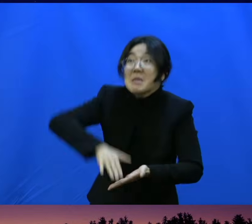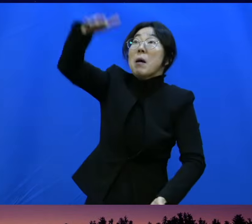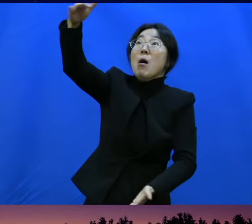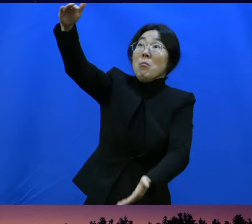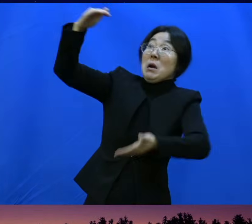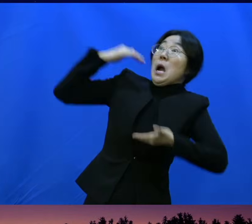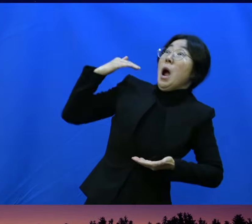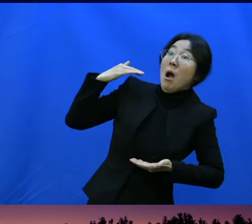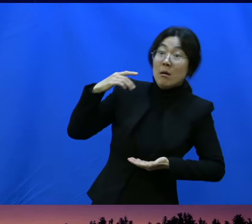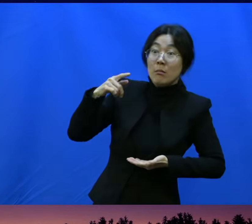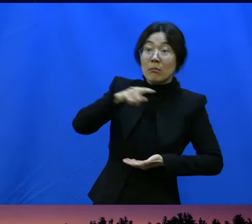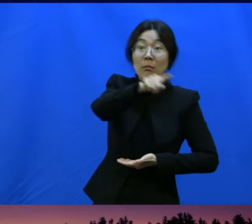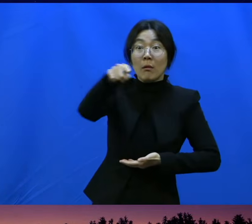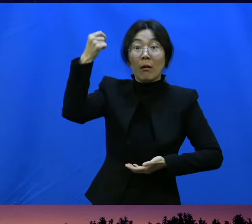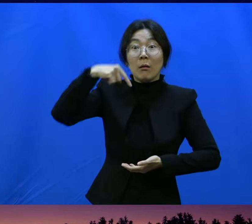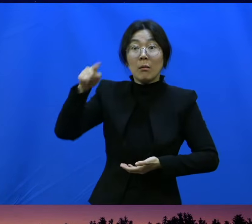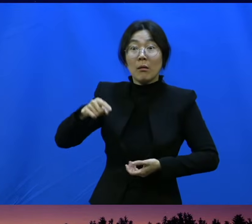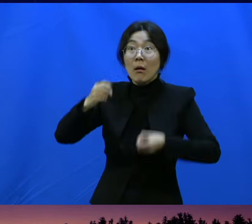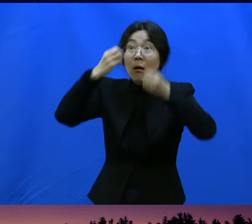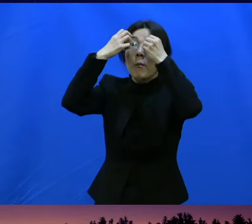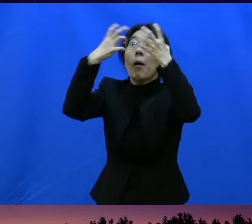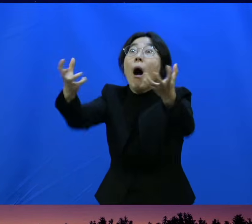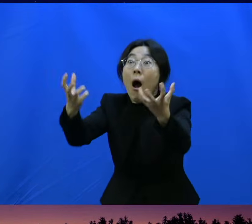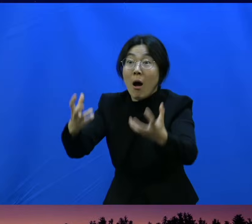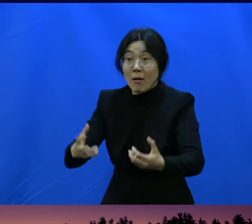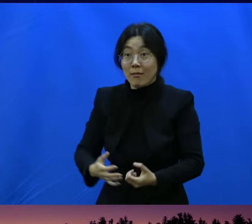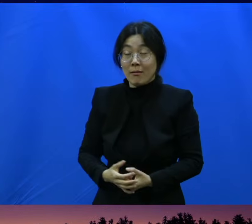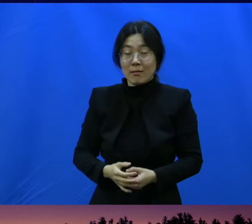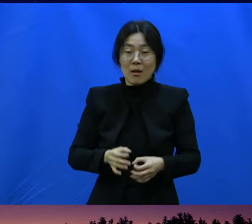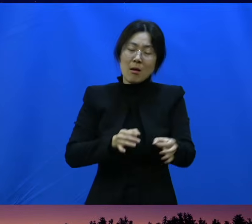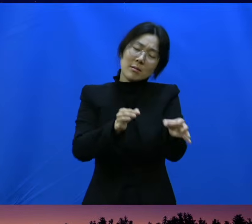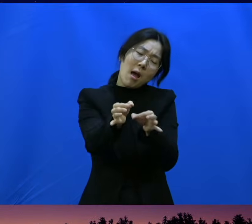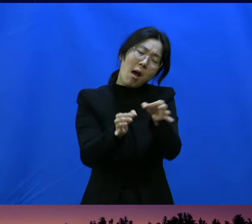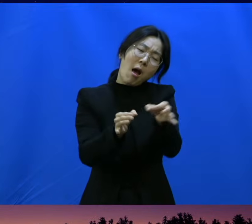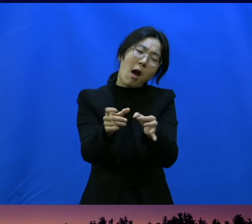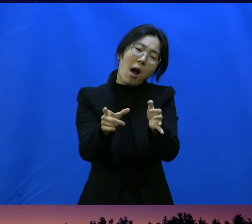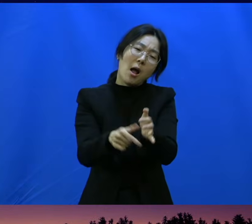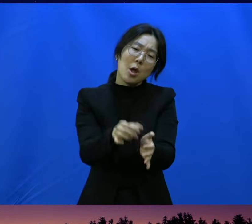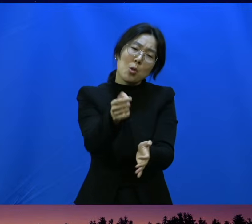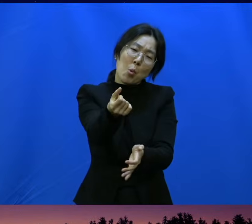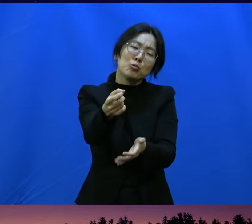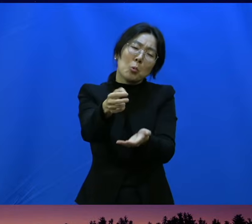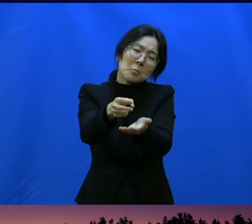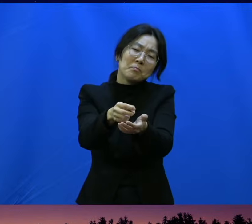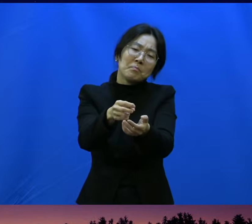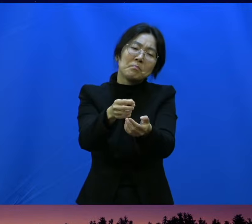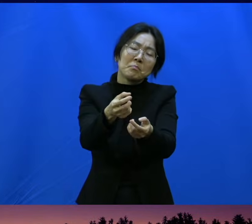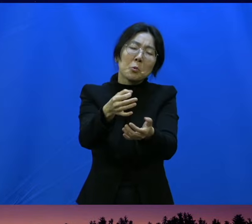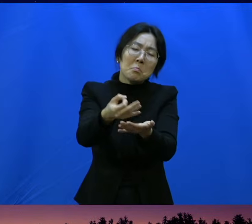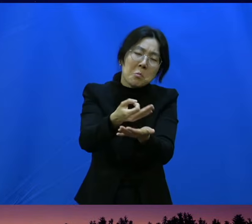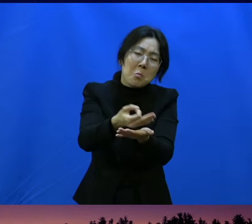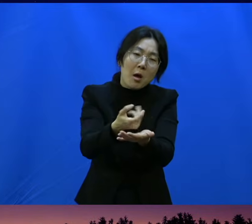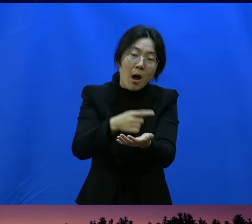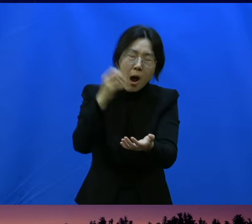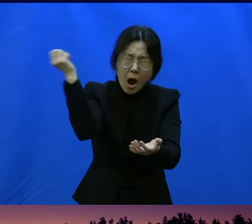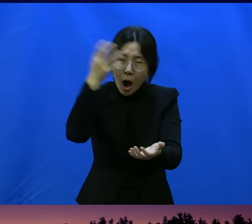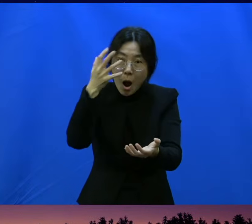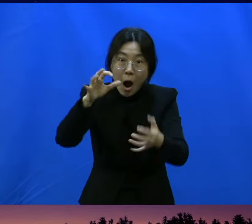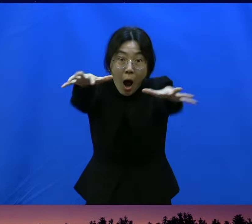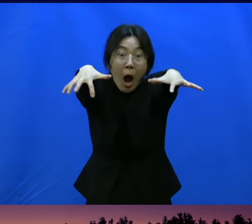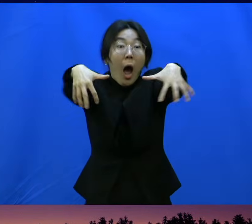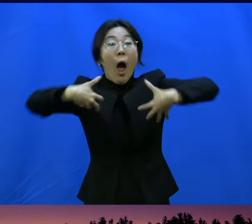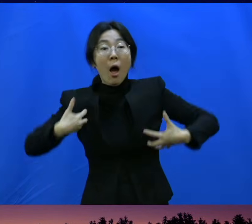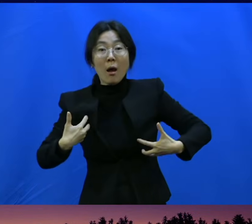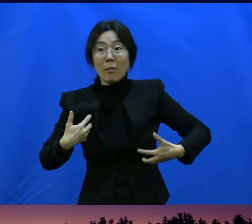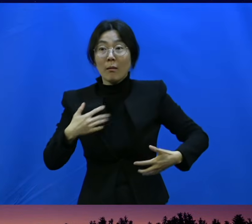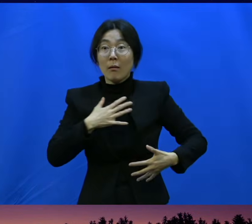갑자기 막 매출이 막 수백 배 튀었다 이러면 여러분 이게 정상이 아니에요. 여러분. 이게 뭐